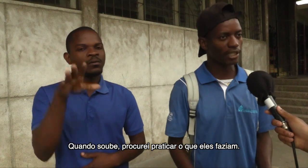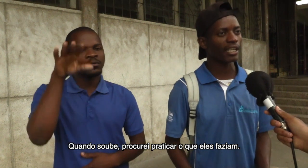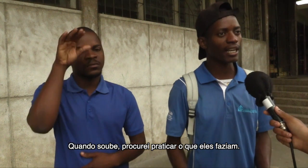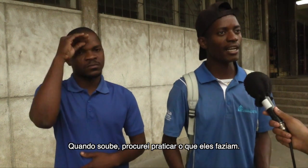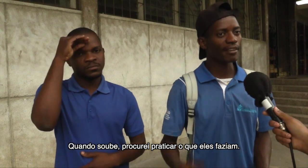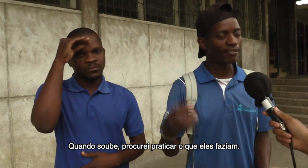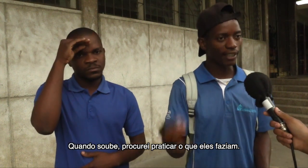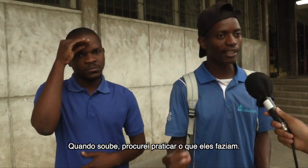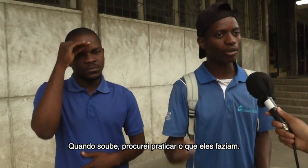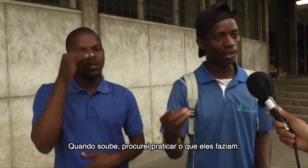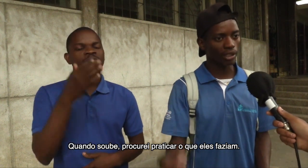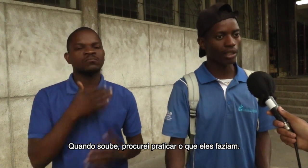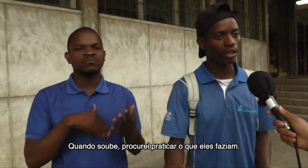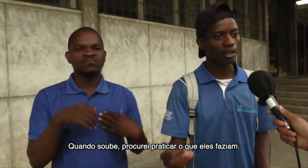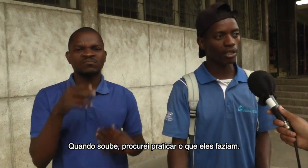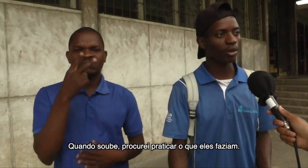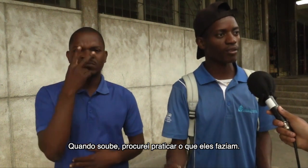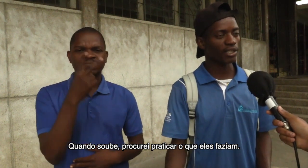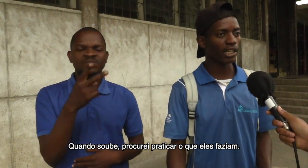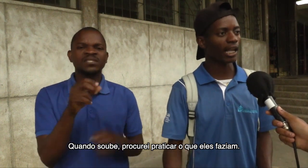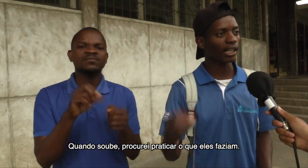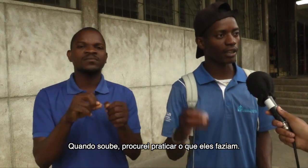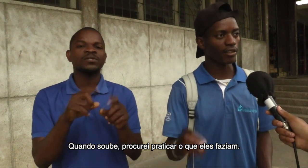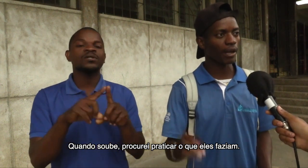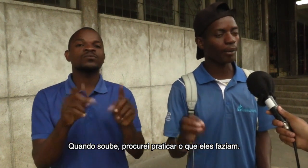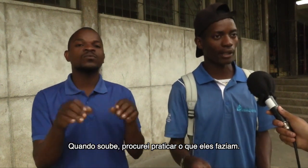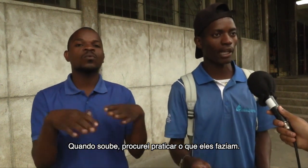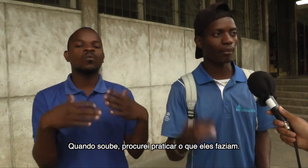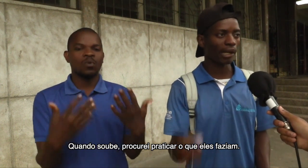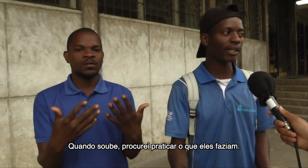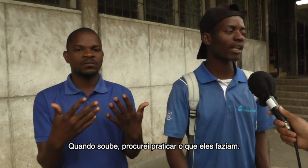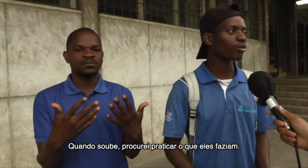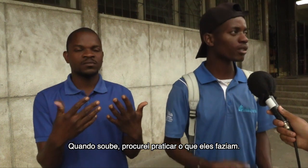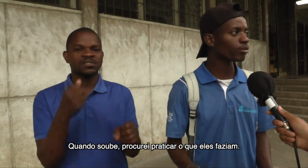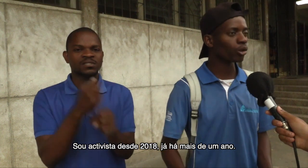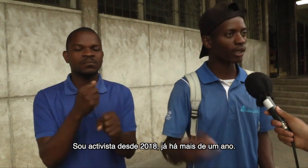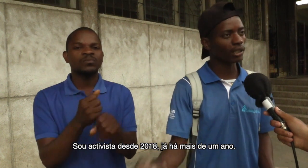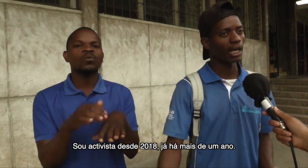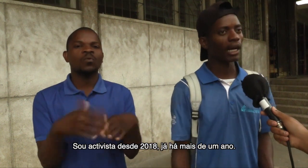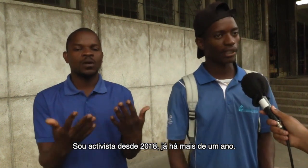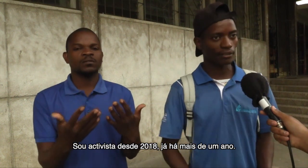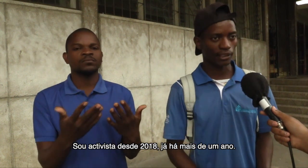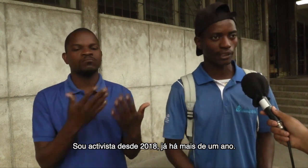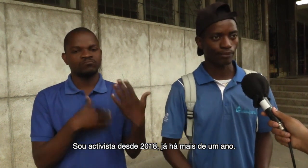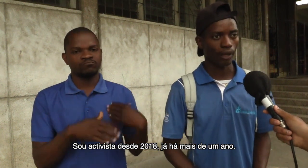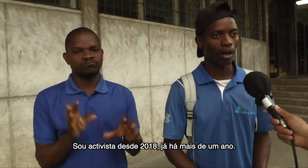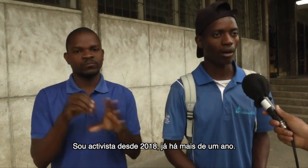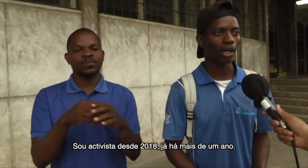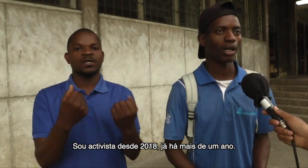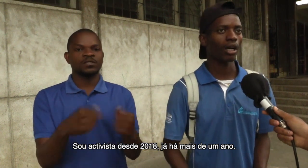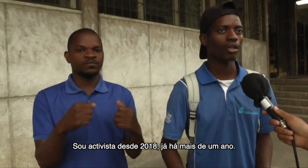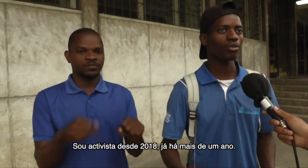quis já ver o que eles estão a fazer através da prática. A prática é eu me tornar ativista.